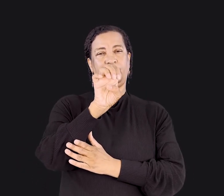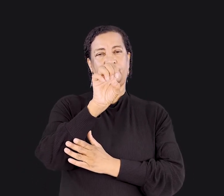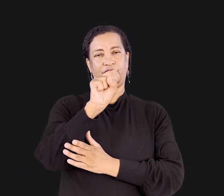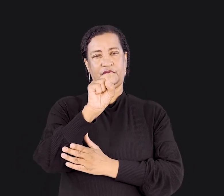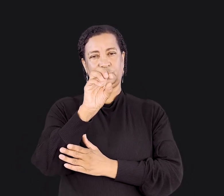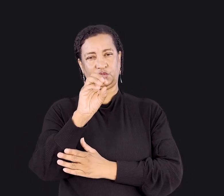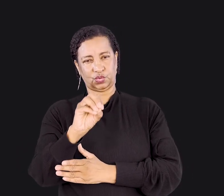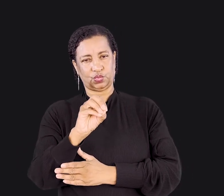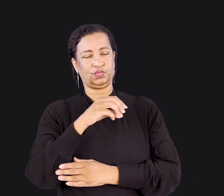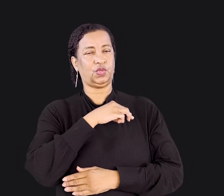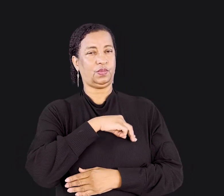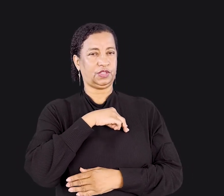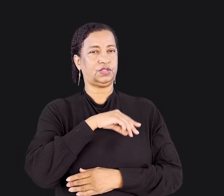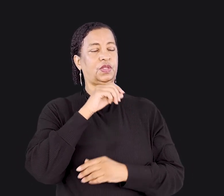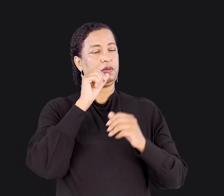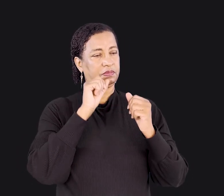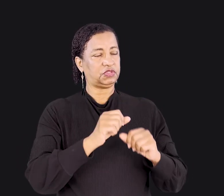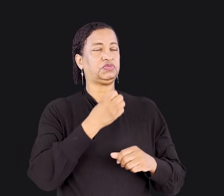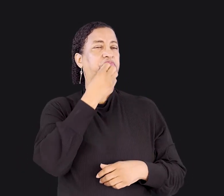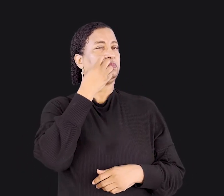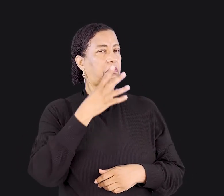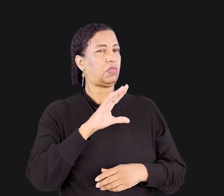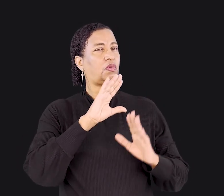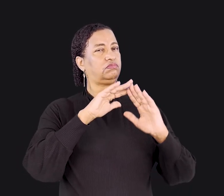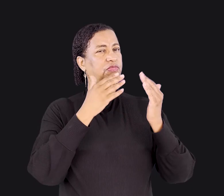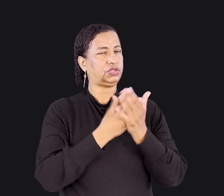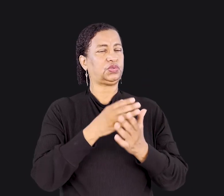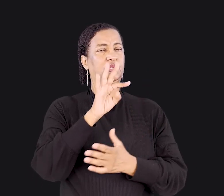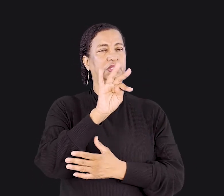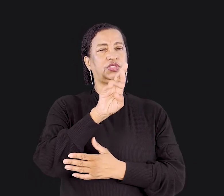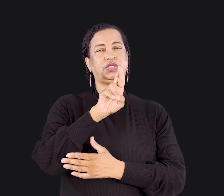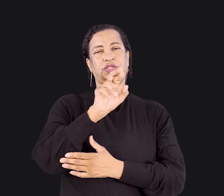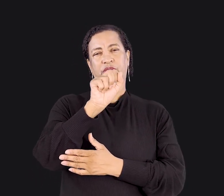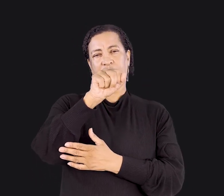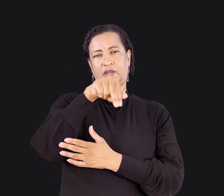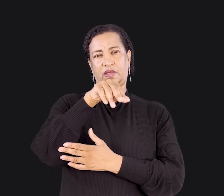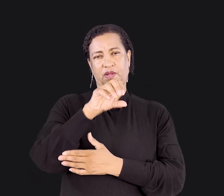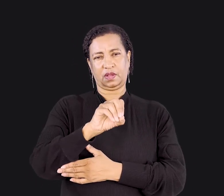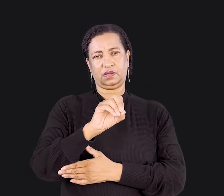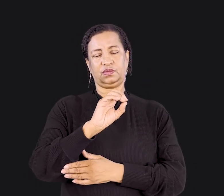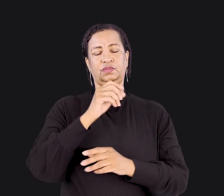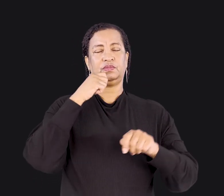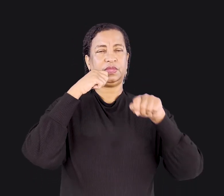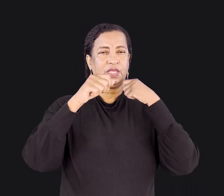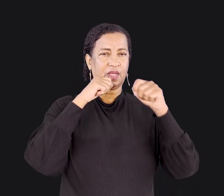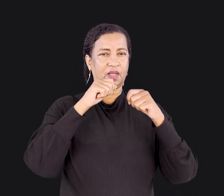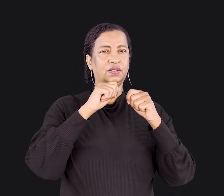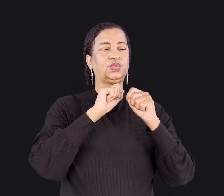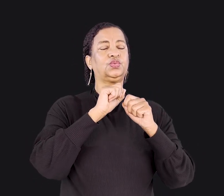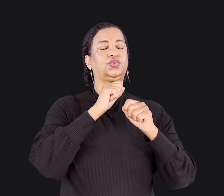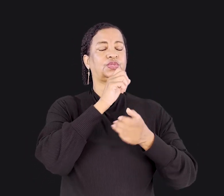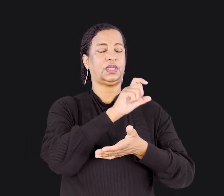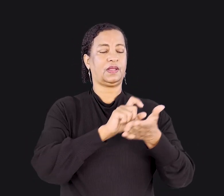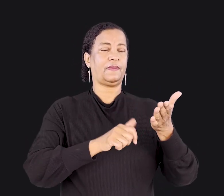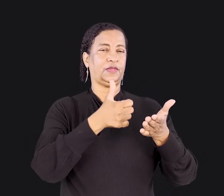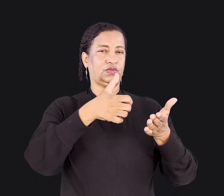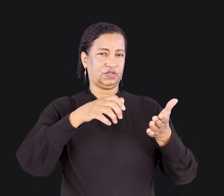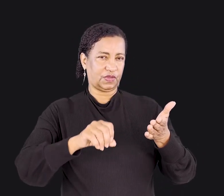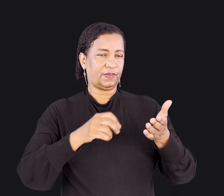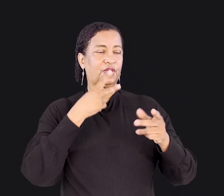ter sido muito frutífero na escola de Tirano. Em Atos capítulo 19 lemos sobre o tumulto que forçou Paulo a